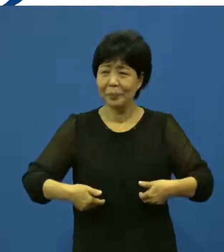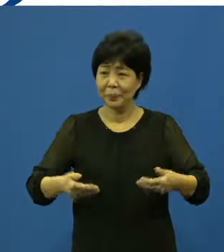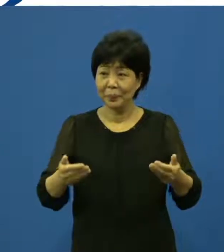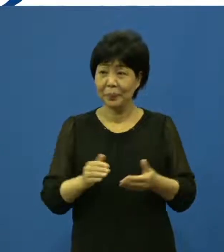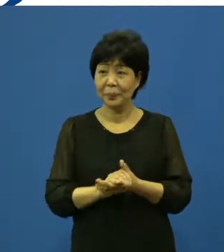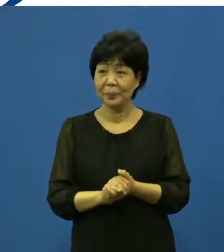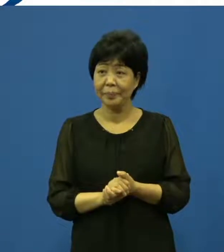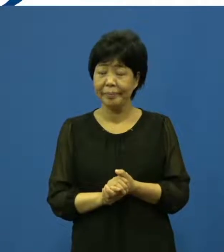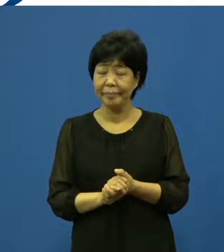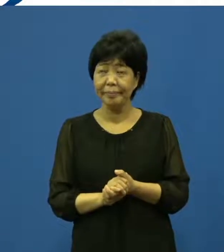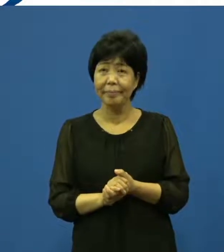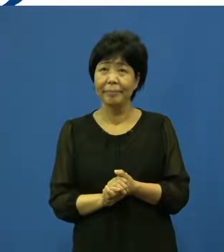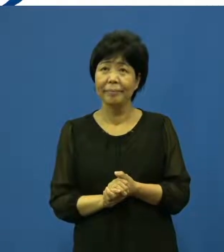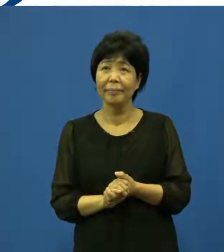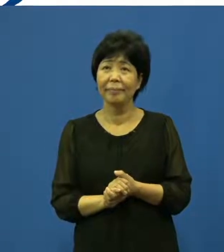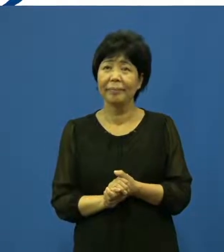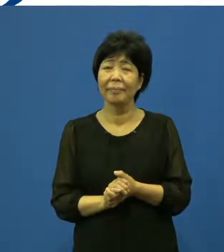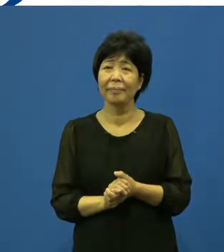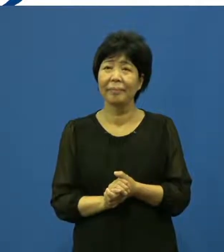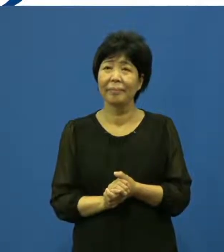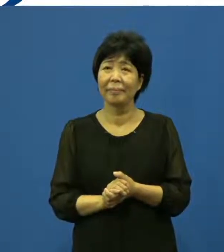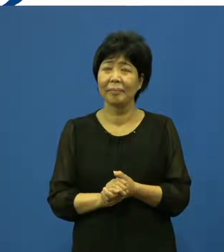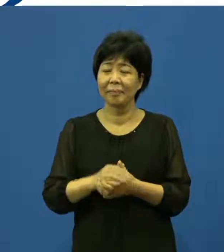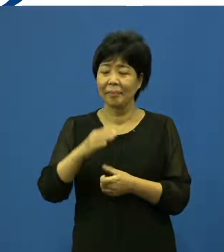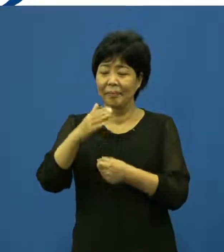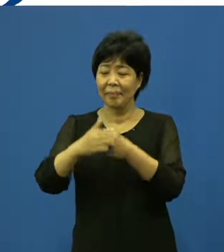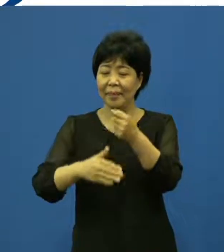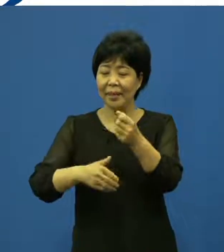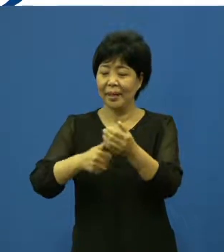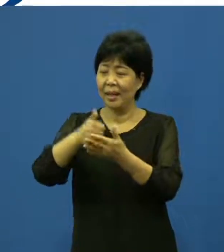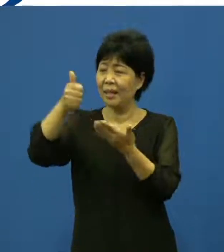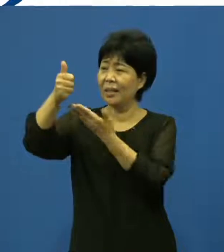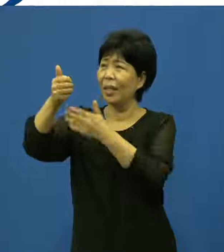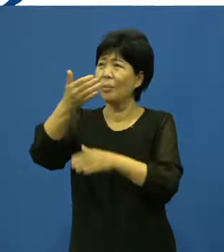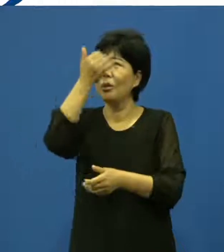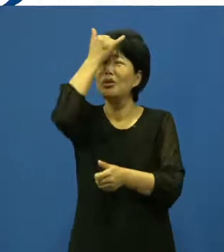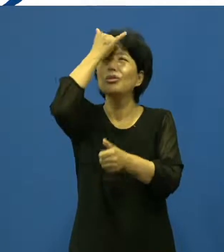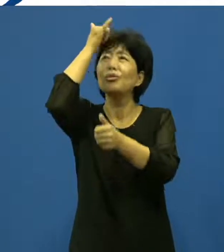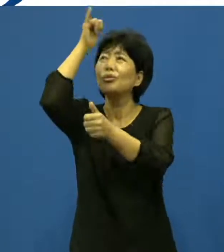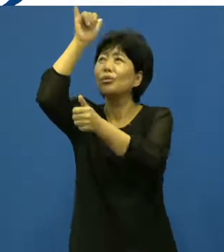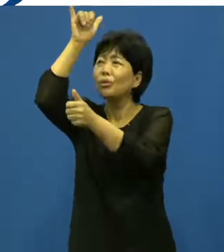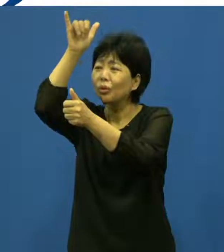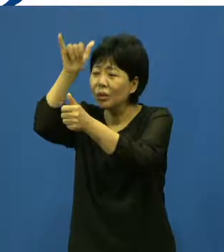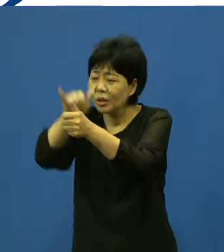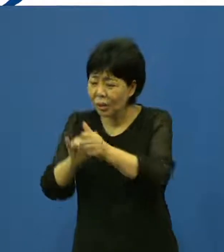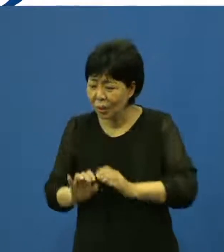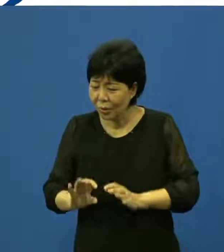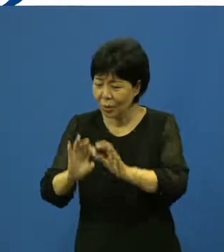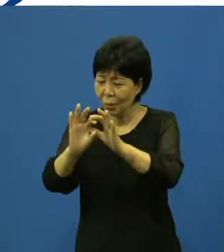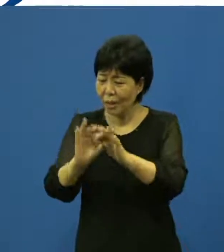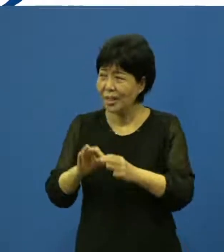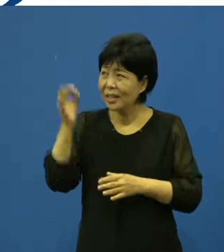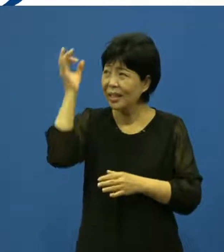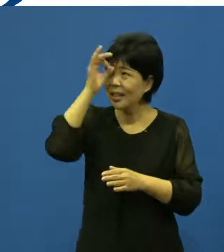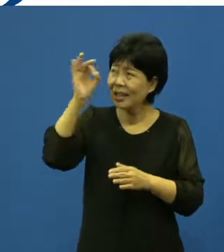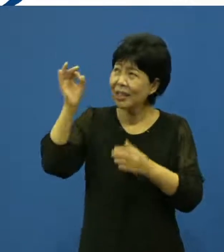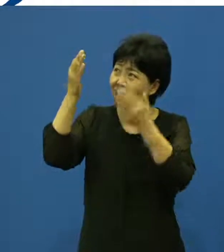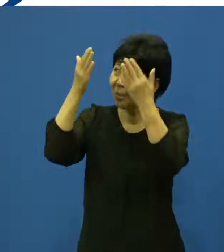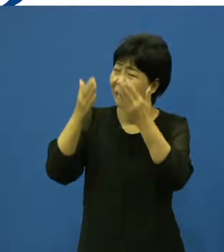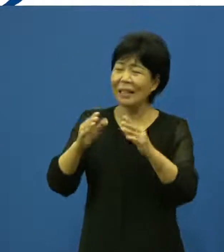우리가 뭘 해가지고 하나님 앞에 충성해가지고 내가 하나님 앞에 뭐 인정을 받으려고 하지